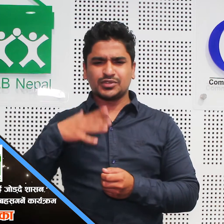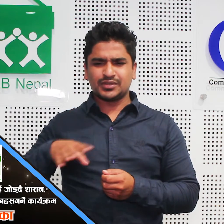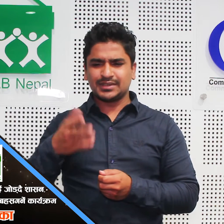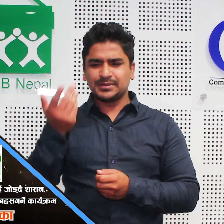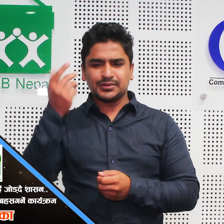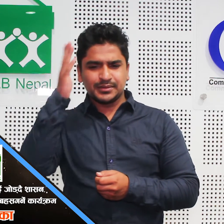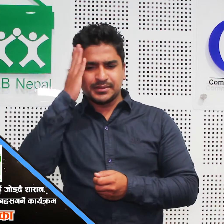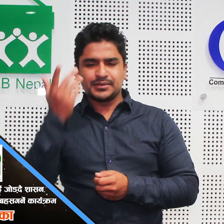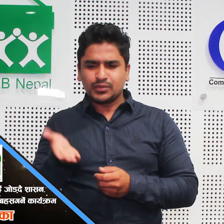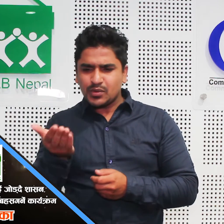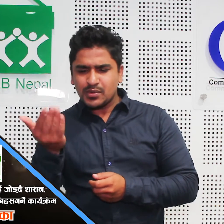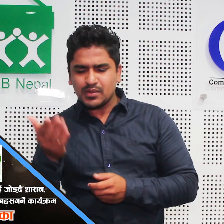होला. उठ उठ उठ ल उठ.